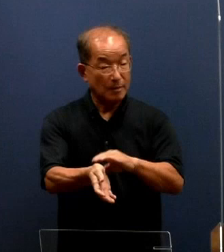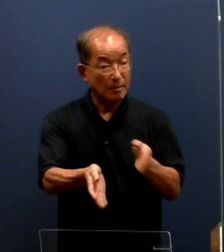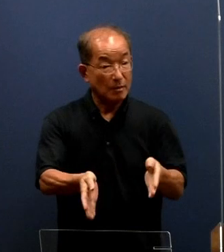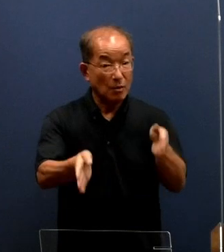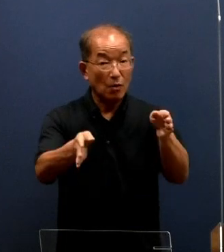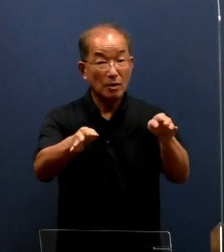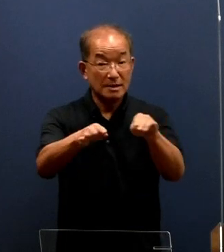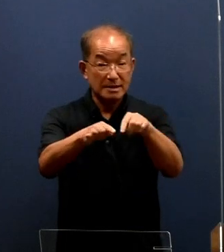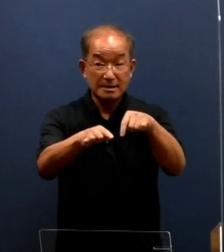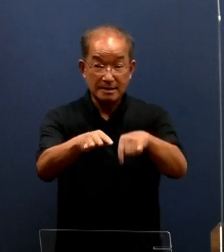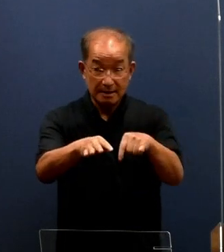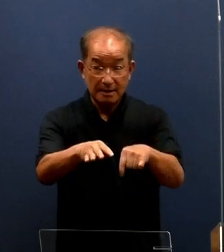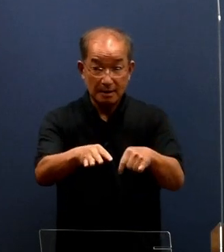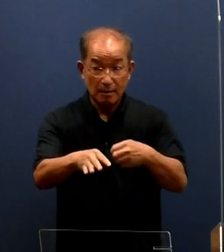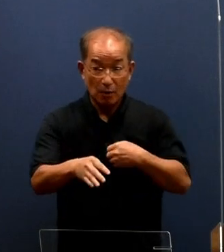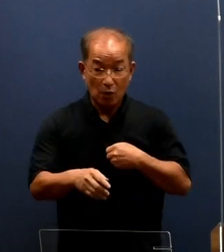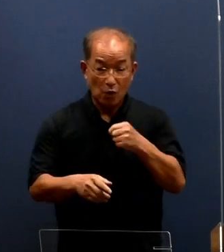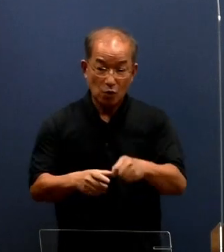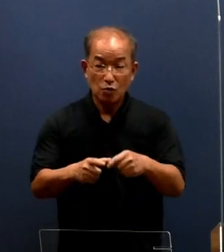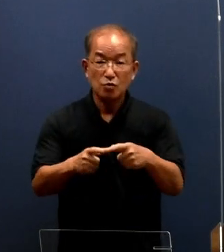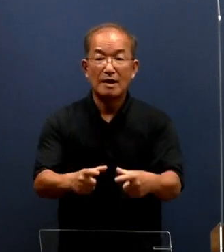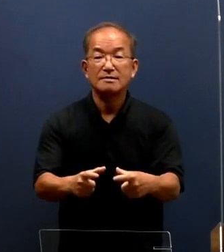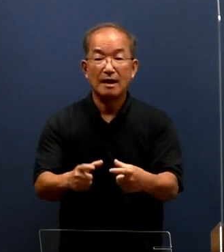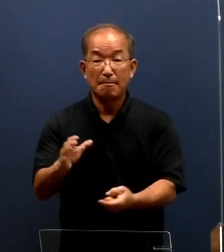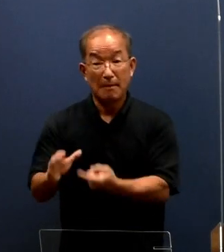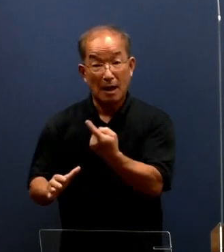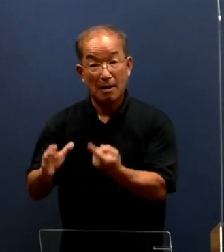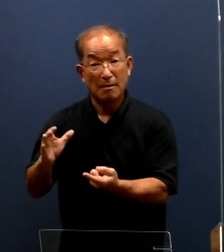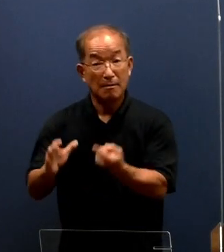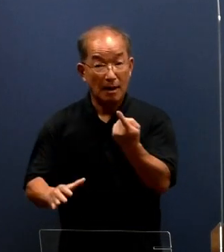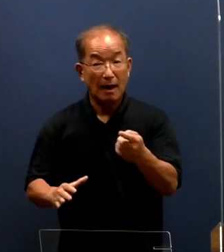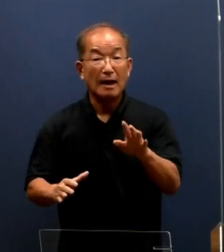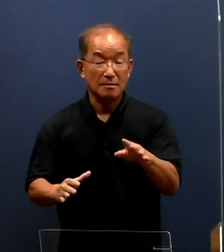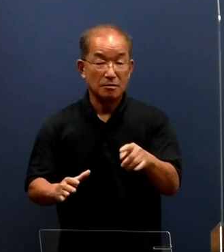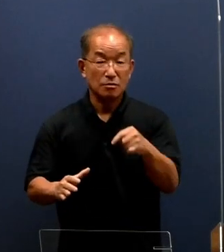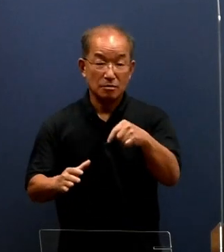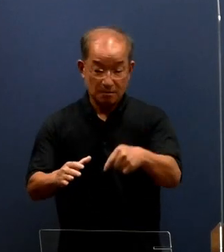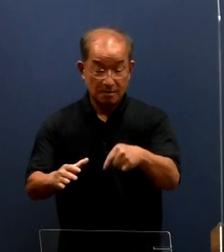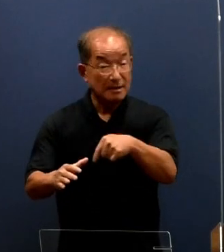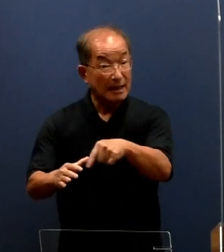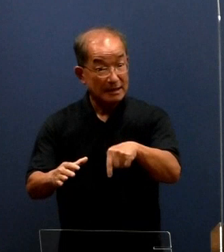クラスターが発生してますから、そこで発生した患者さんの中には